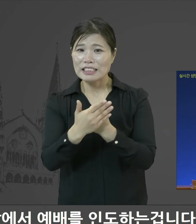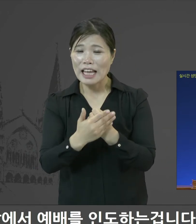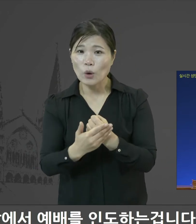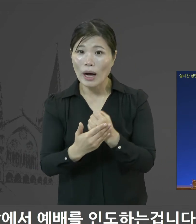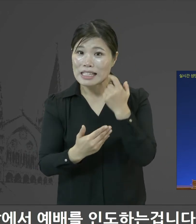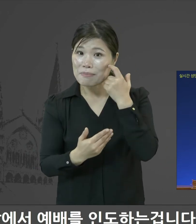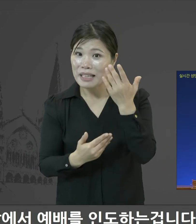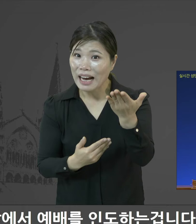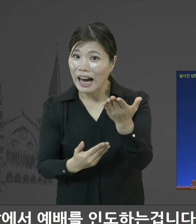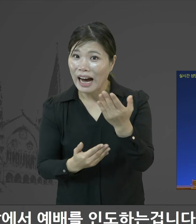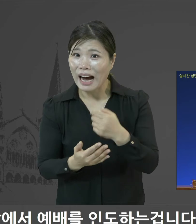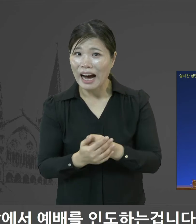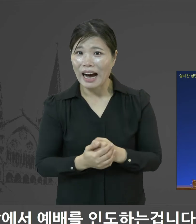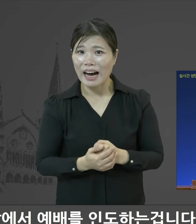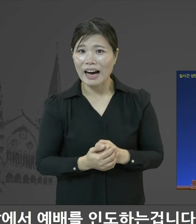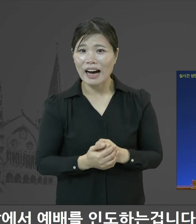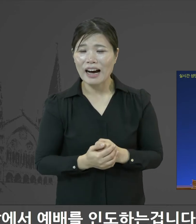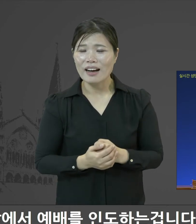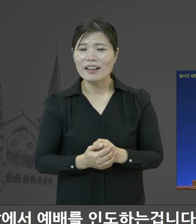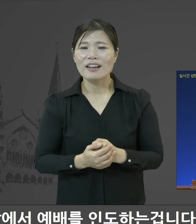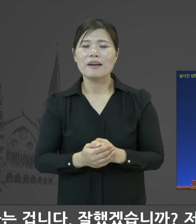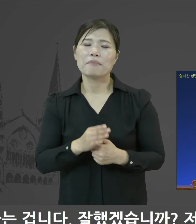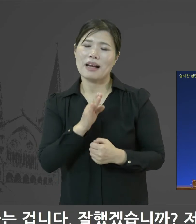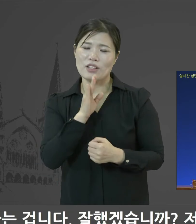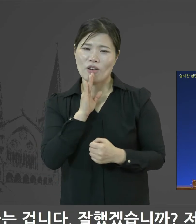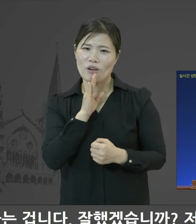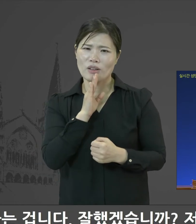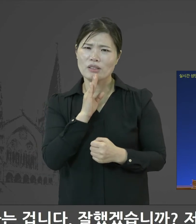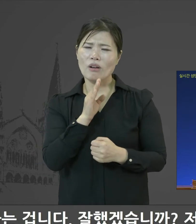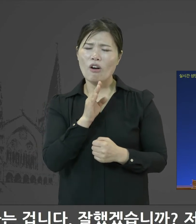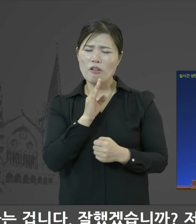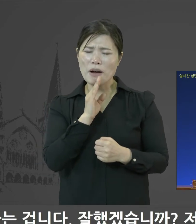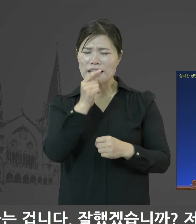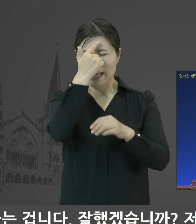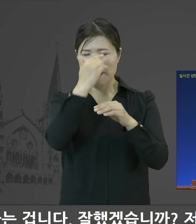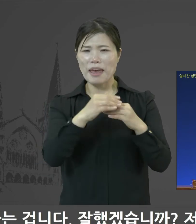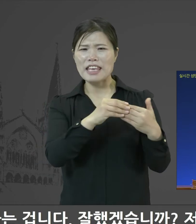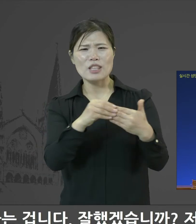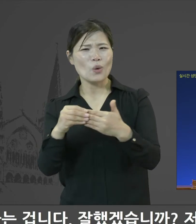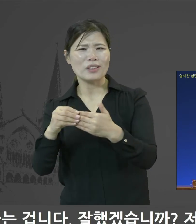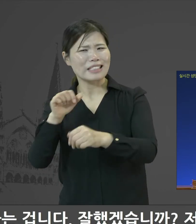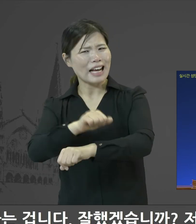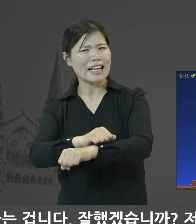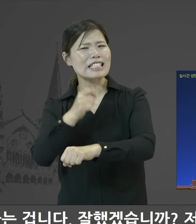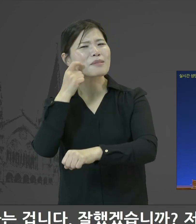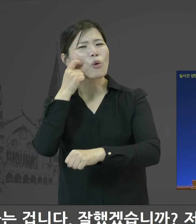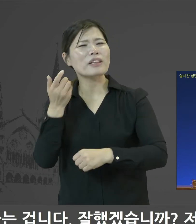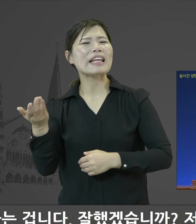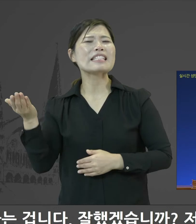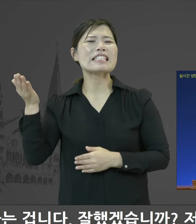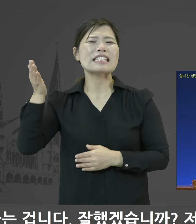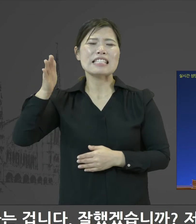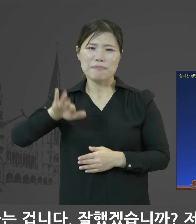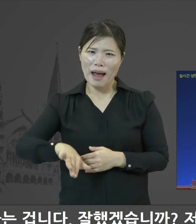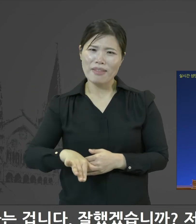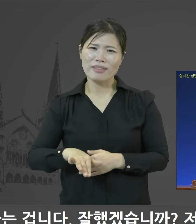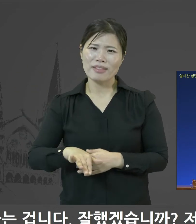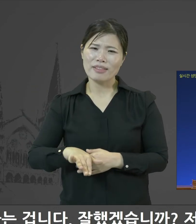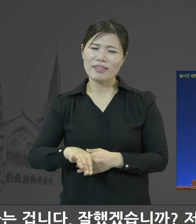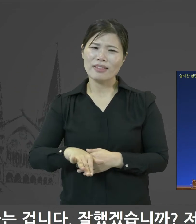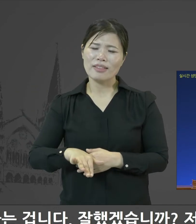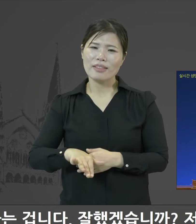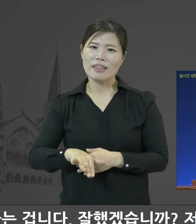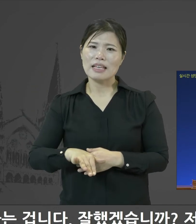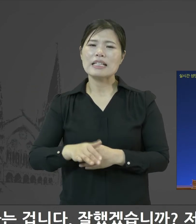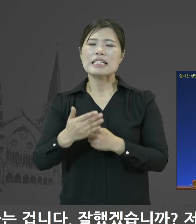은혜로웠겠습니까? 은혜롭지 않았겠습니까? 전 은혜로웠다고 확신합니다. 예배 인도는 잘 못했는데 은혜가 넘쳤습니다. 여러분, 예배에는 이런